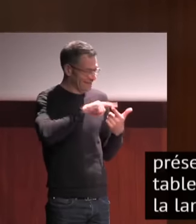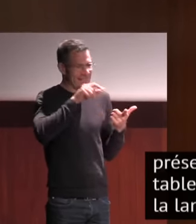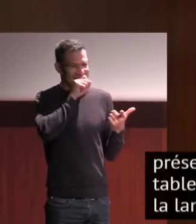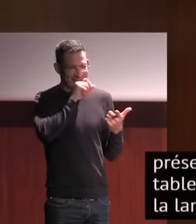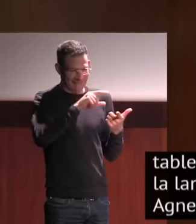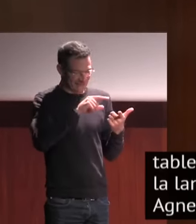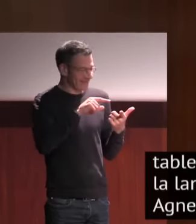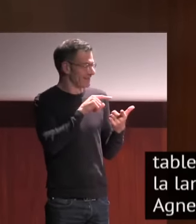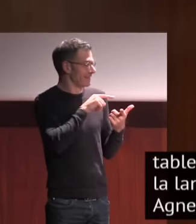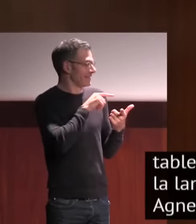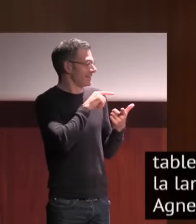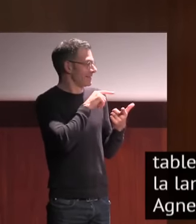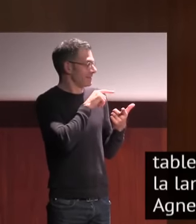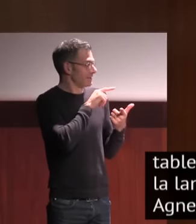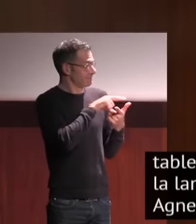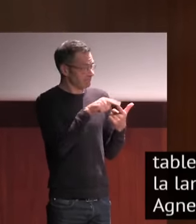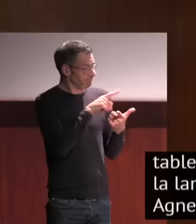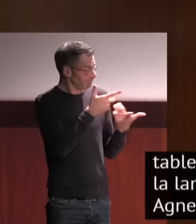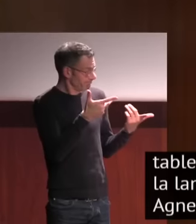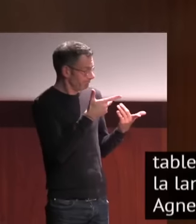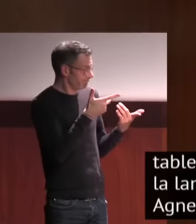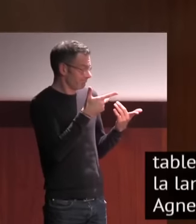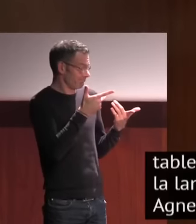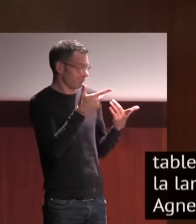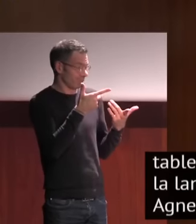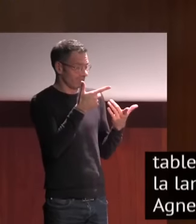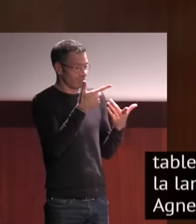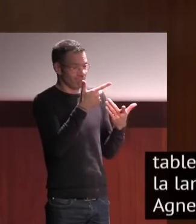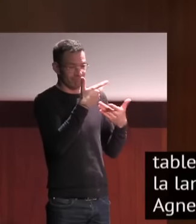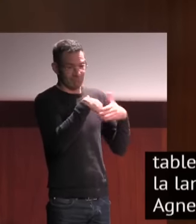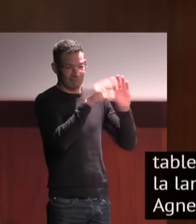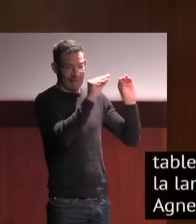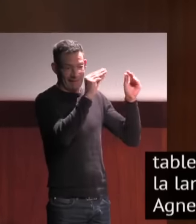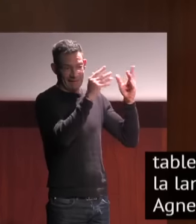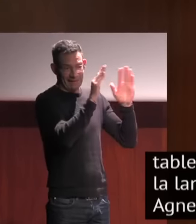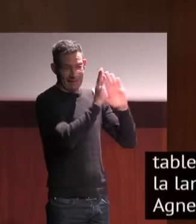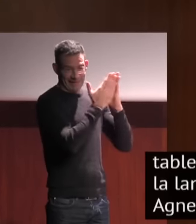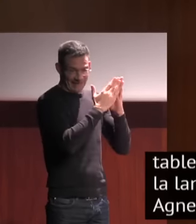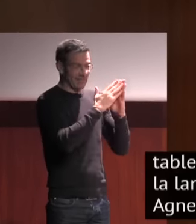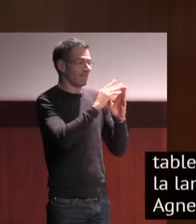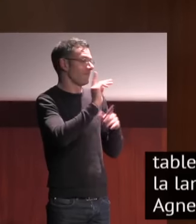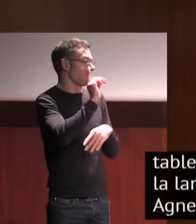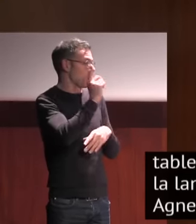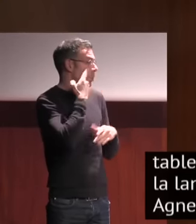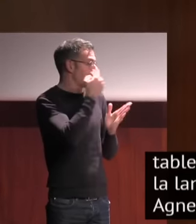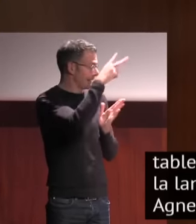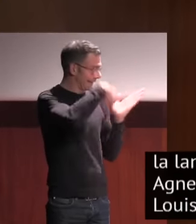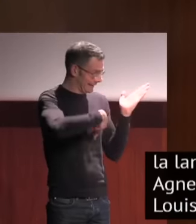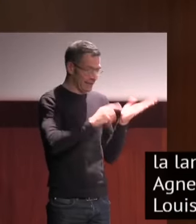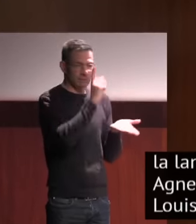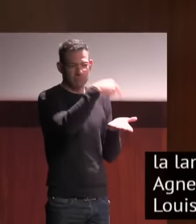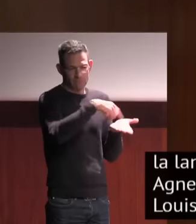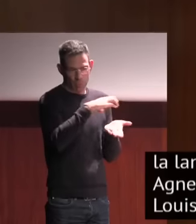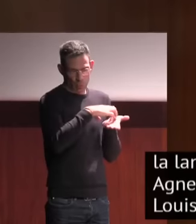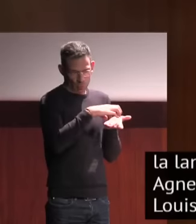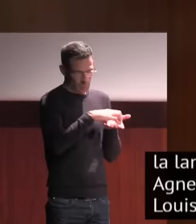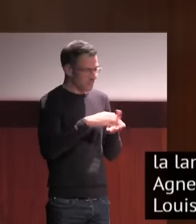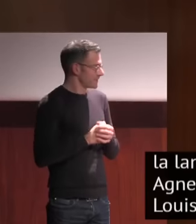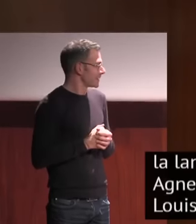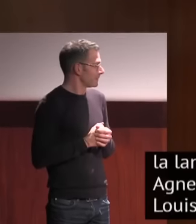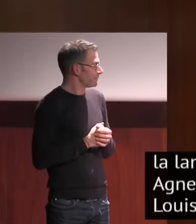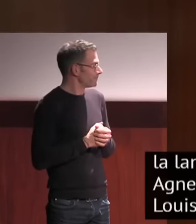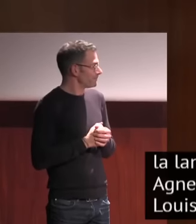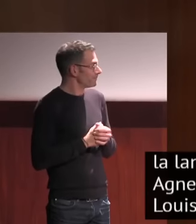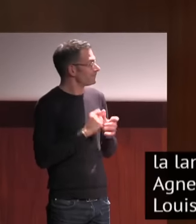Sécollier. Vous êtes libraire à la librairie Louis Lire à Toulouse. Ensuite, nous